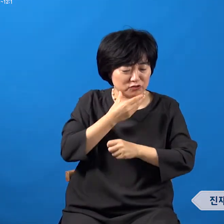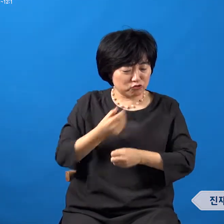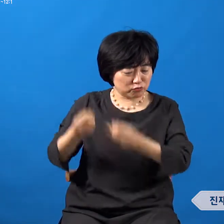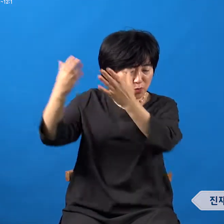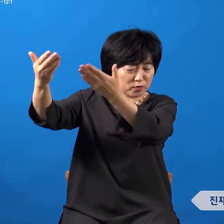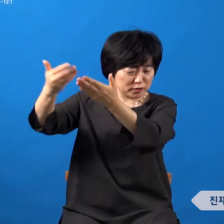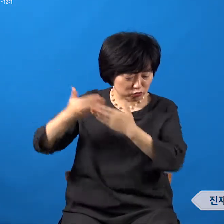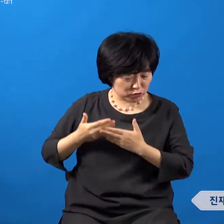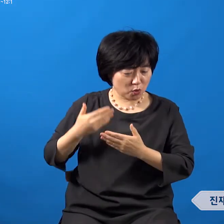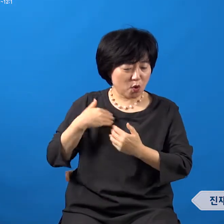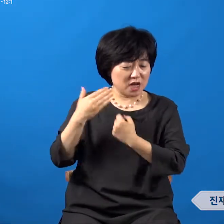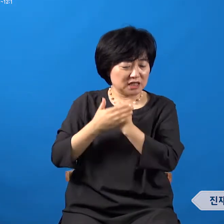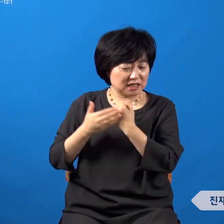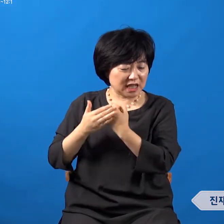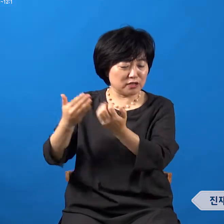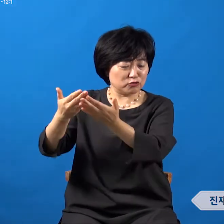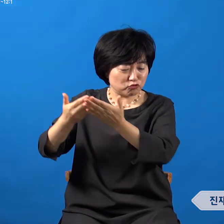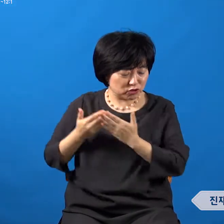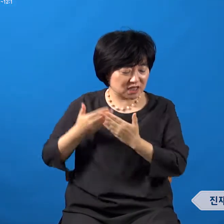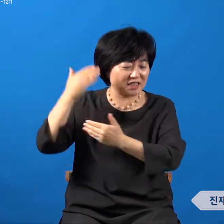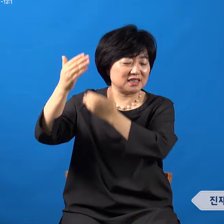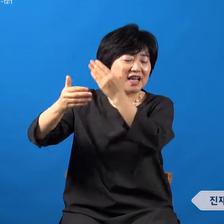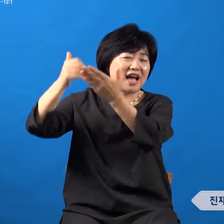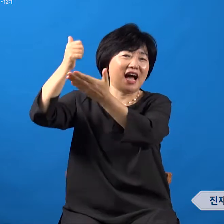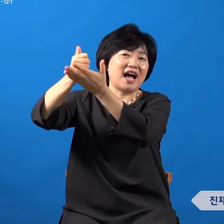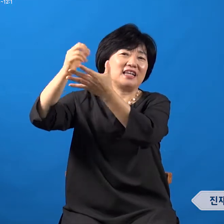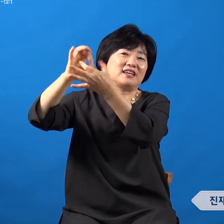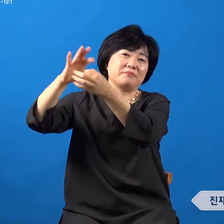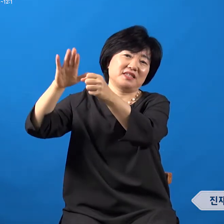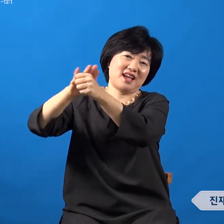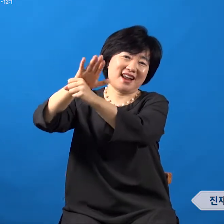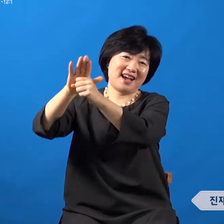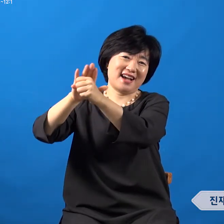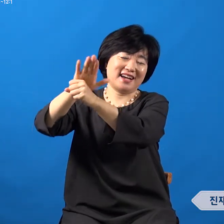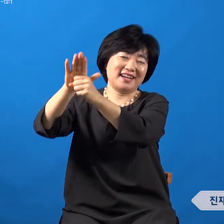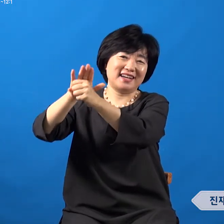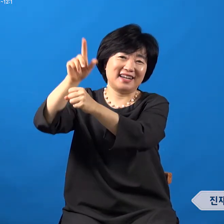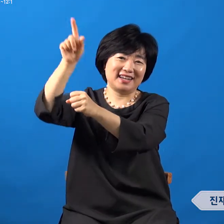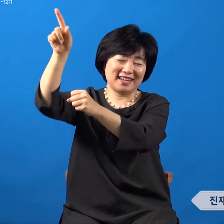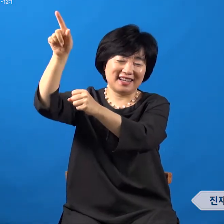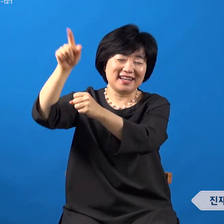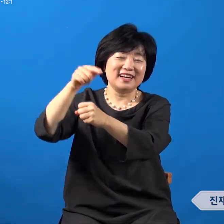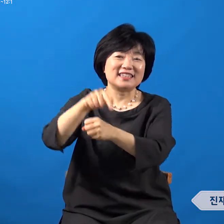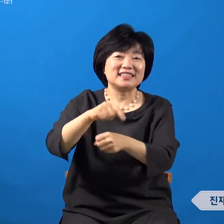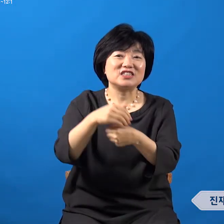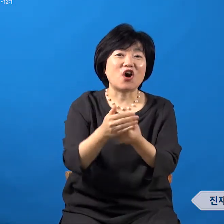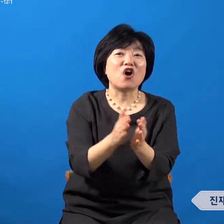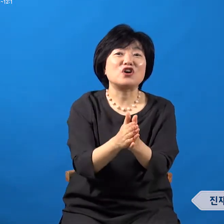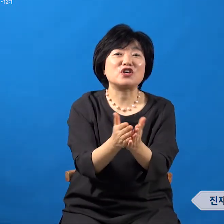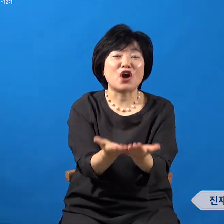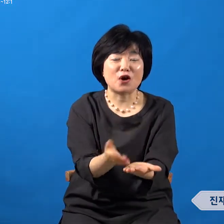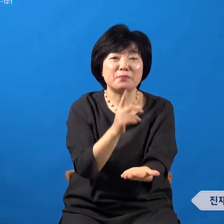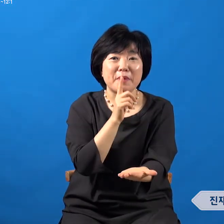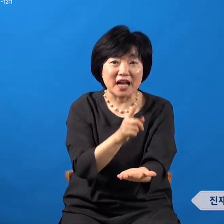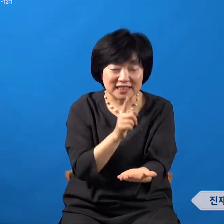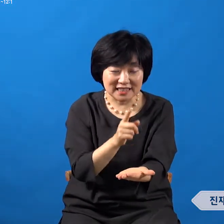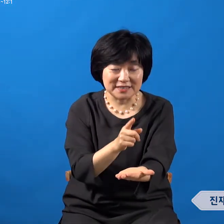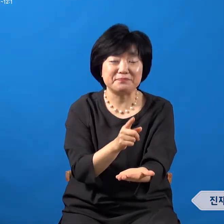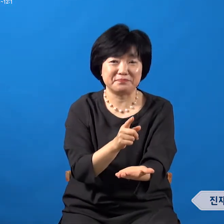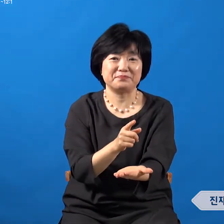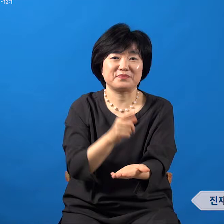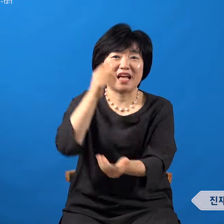축복하시고 우리에게 은혜를 베푸시는 하나님의 사랑, 오늘 성경은 바로 그 축복의